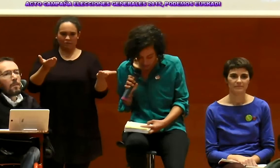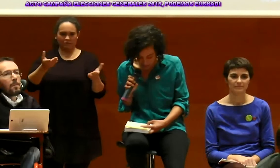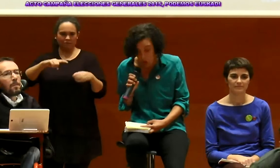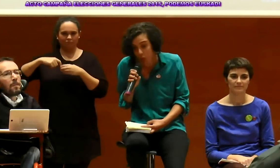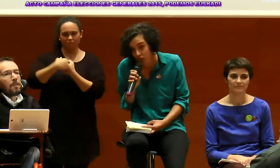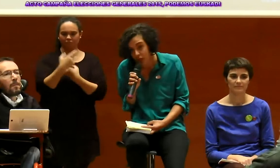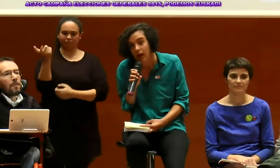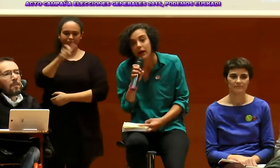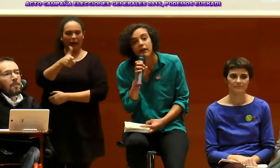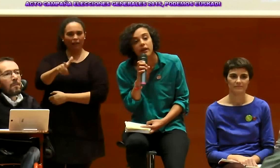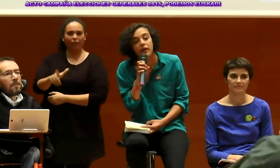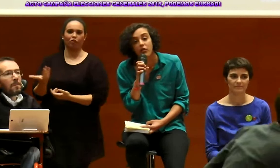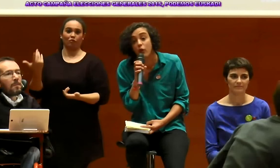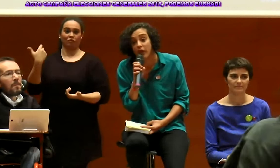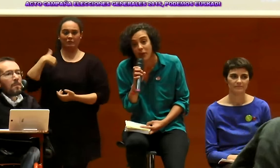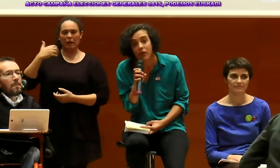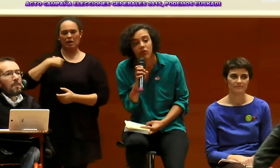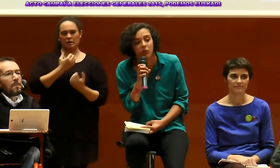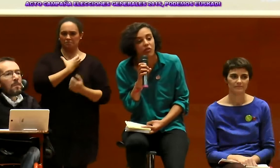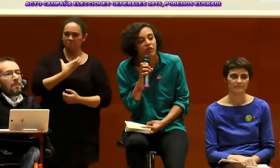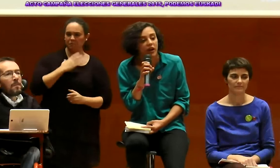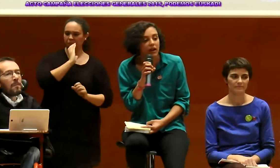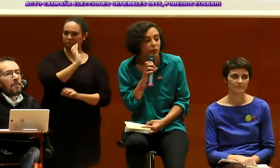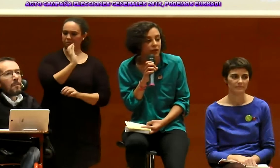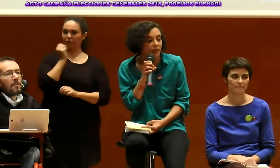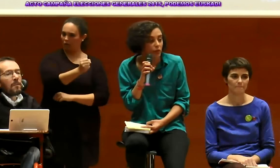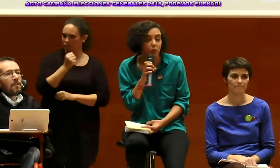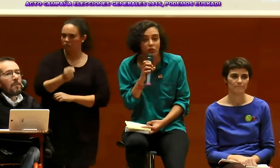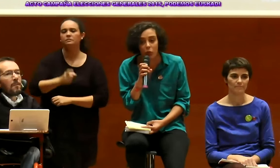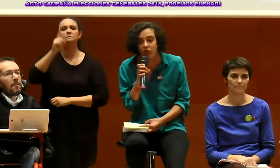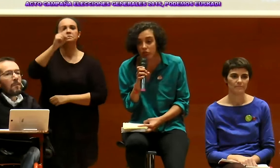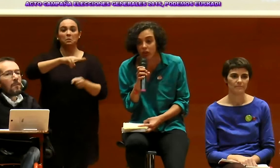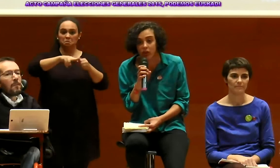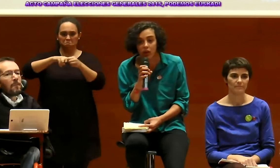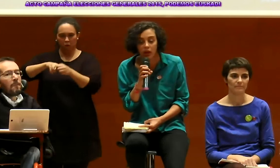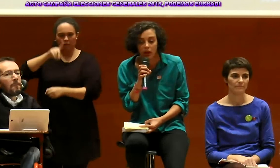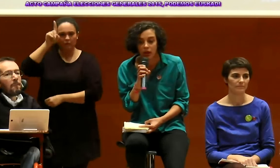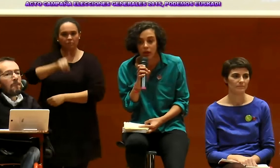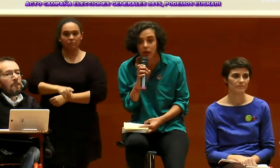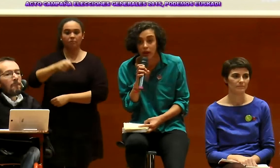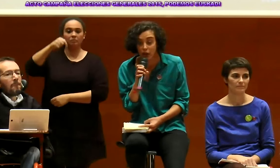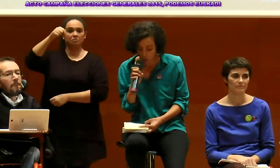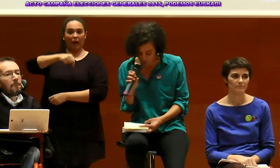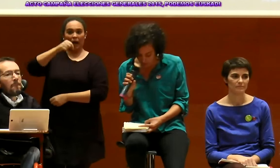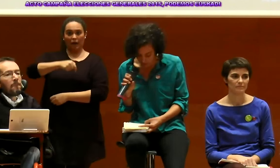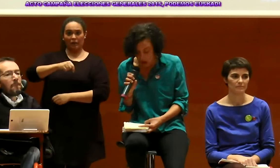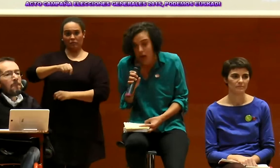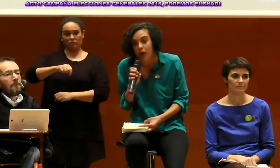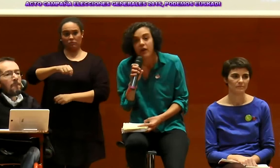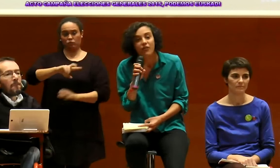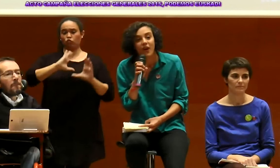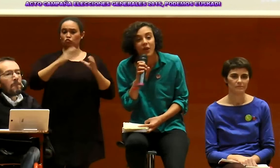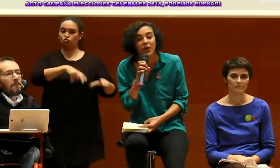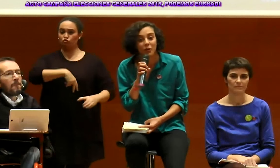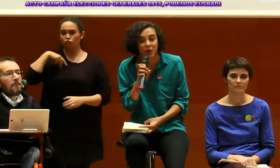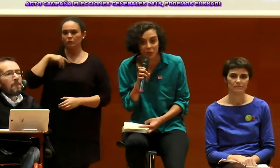real. Lo hemos hecho ya en los ayuntamientos, lo hemos hecho ya en las comunidades autónomas y lo hemos hecho aquí en las juntas, y ahora